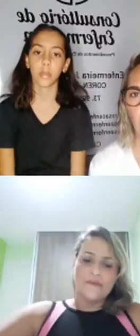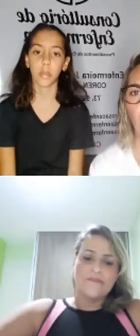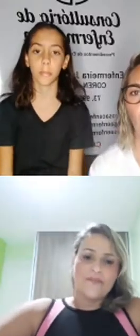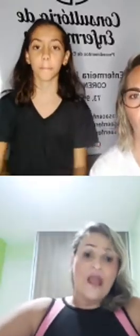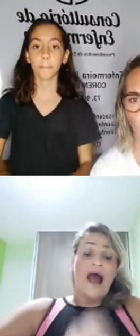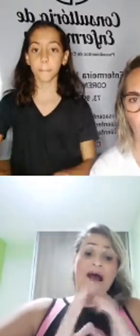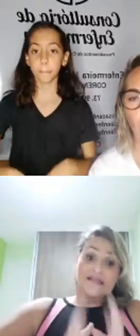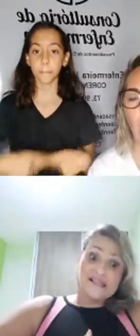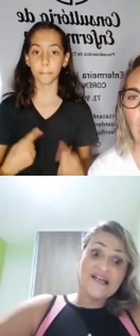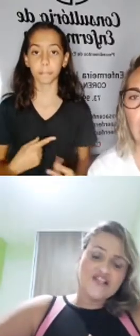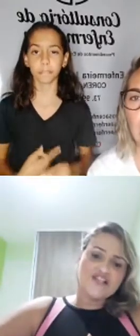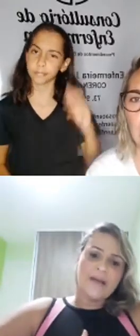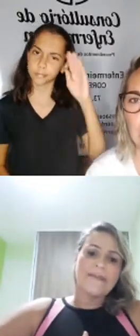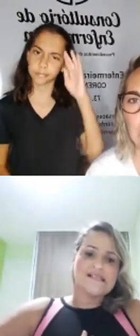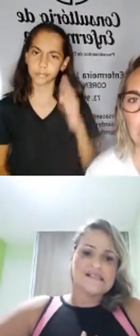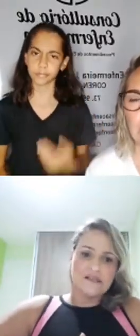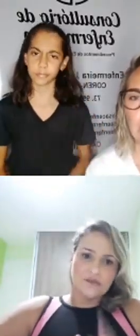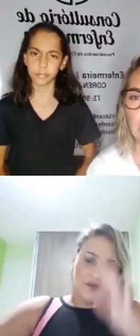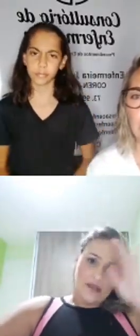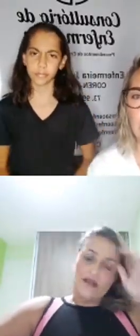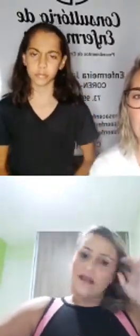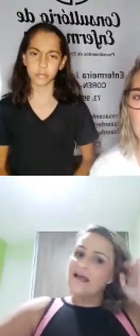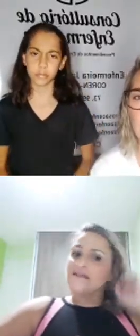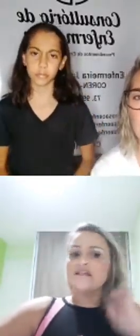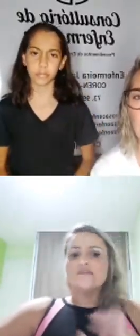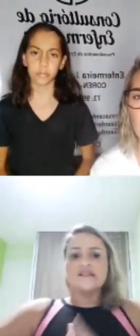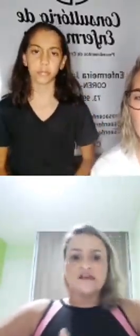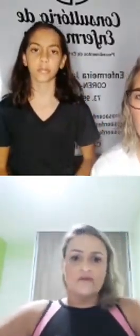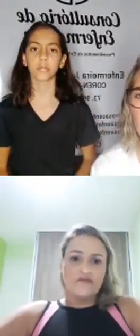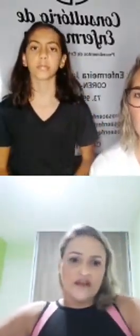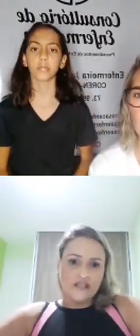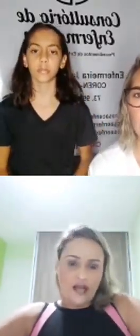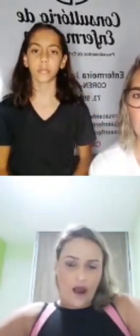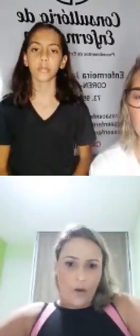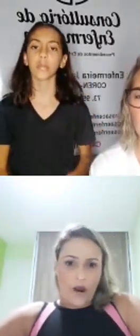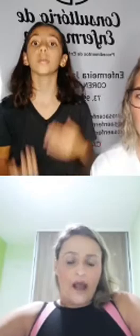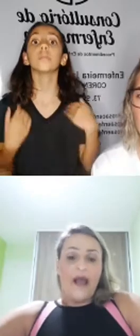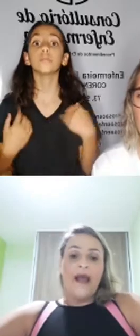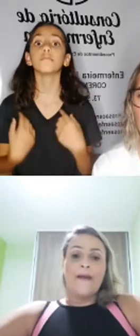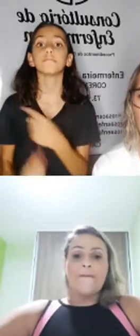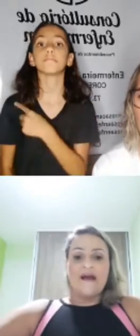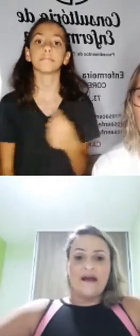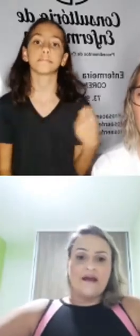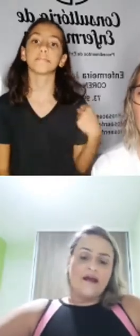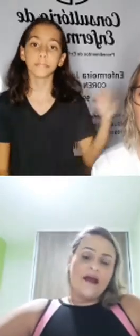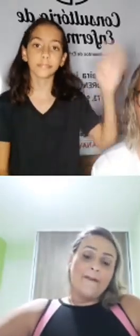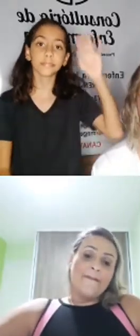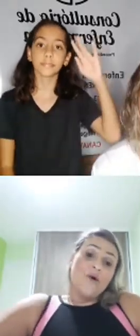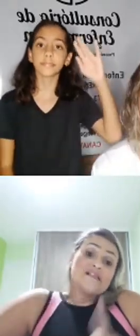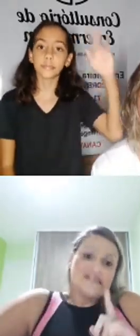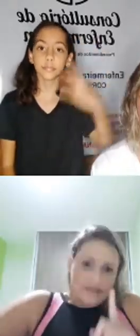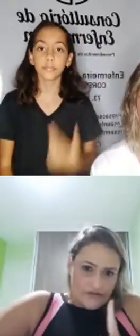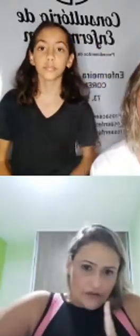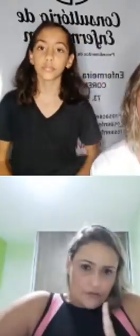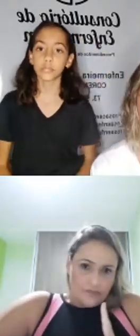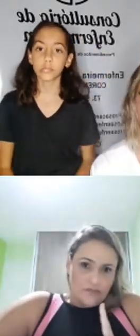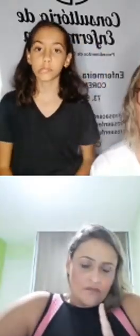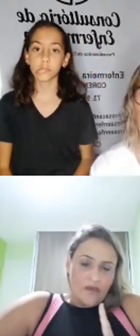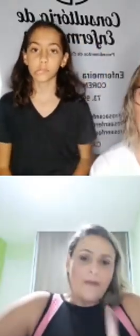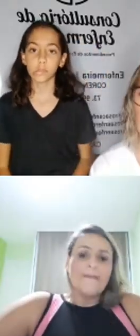sabe. Se a gente está pensando que a transmissão vertical é